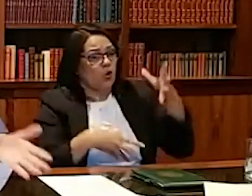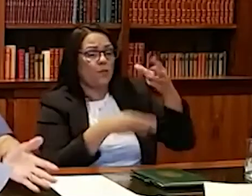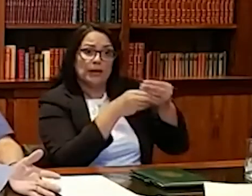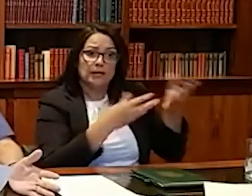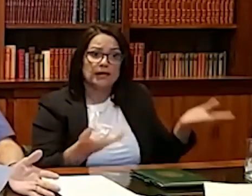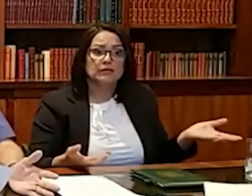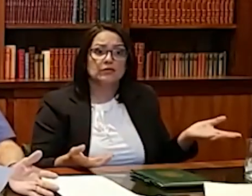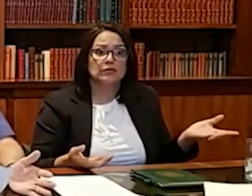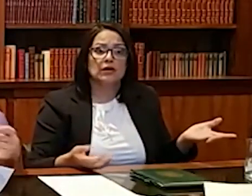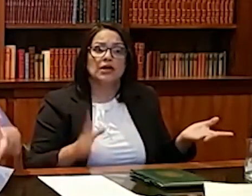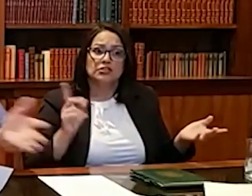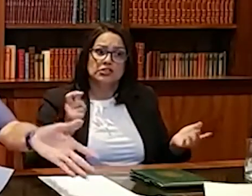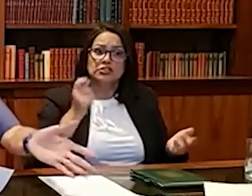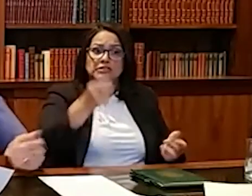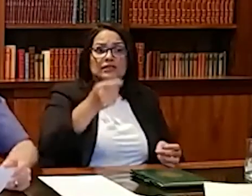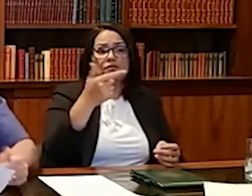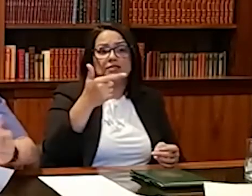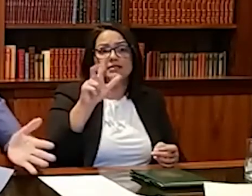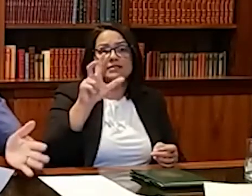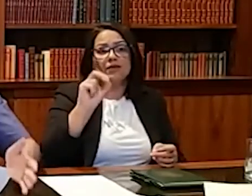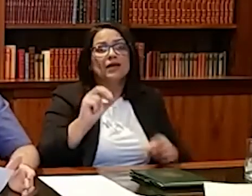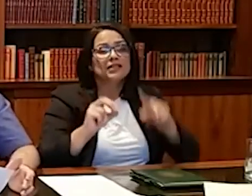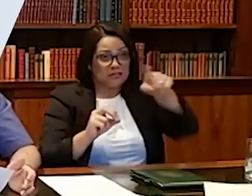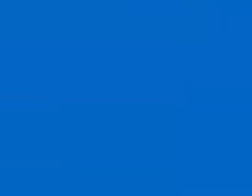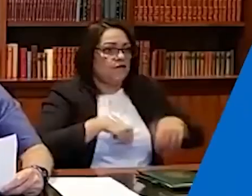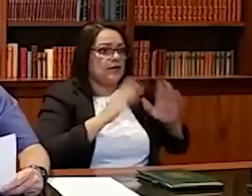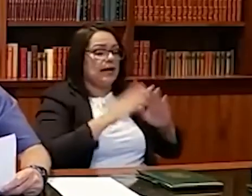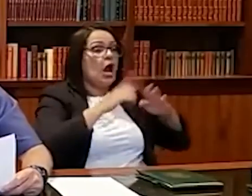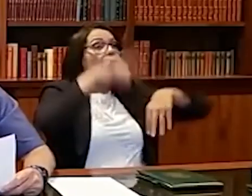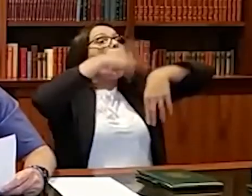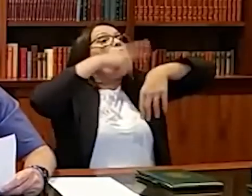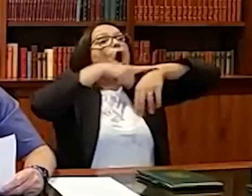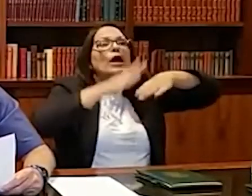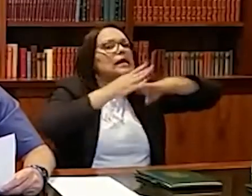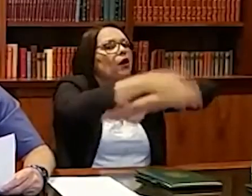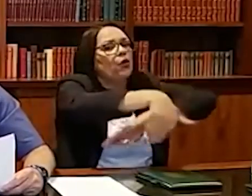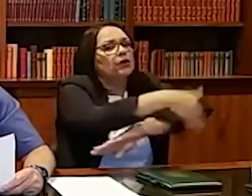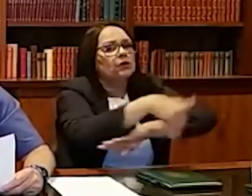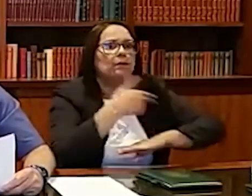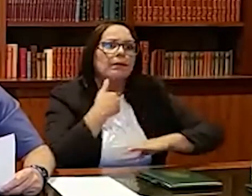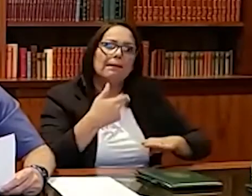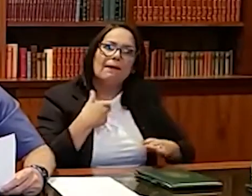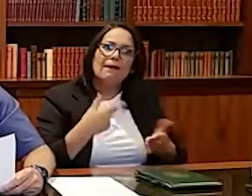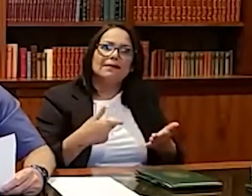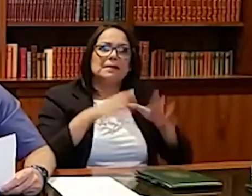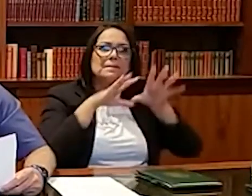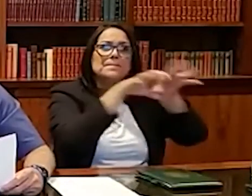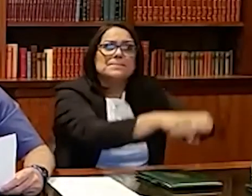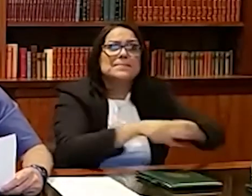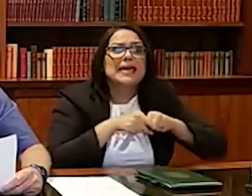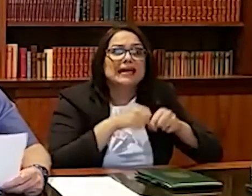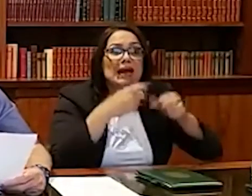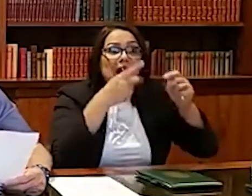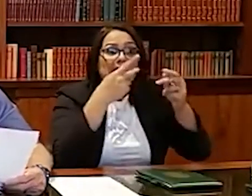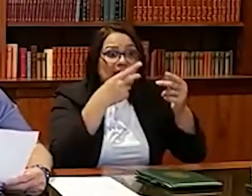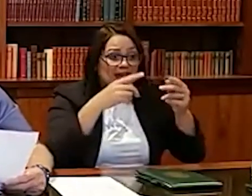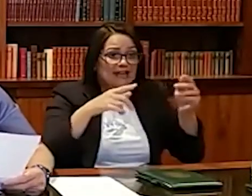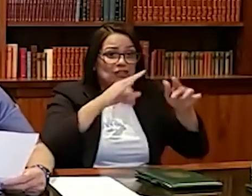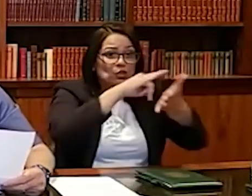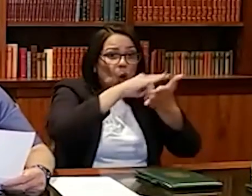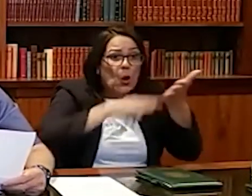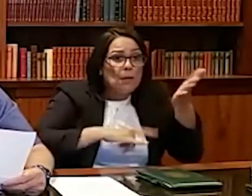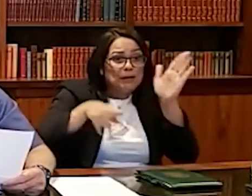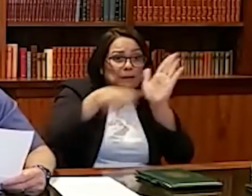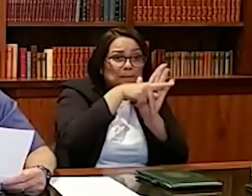paga está mudando 250 você tá mais 350 e chega no 600 funcionários voltam a criticar as medidas de ló que